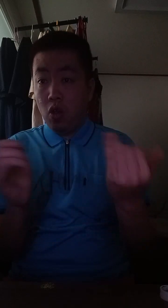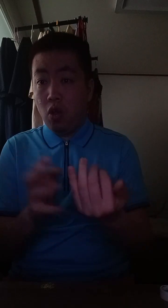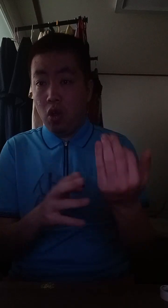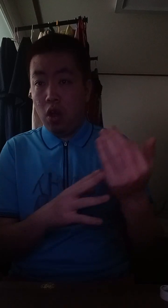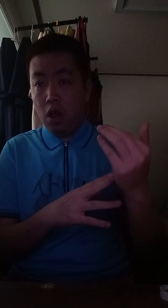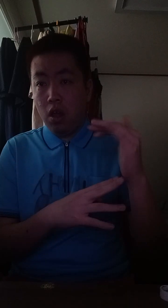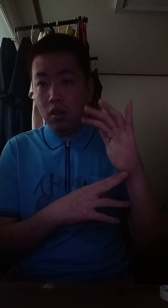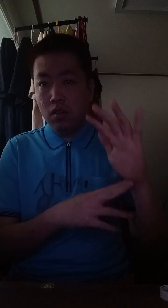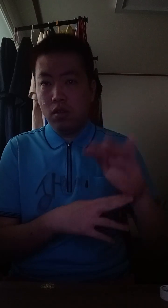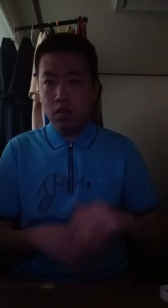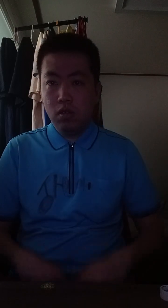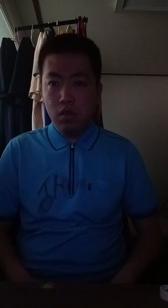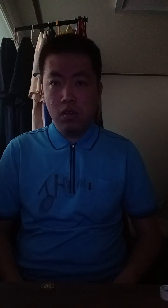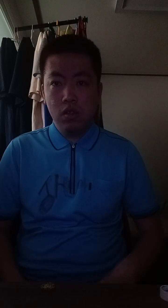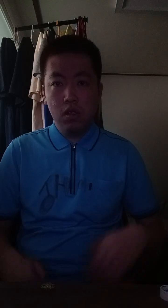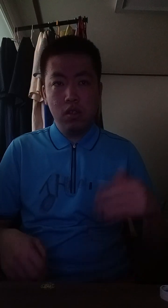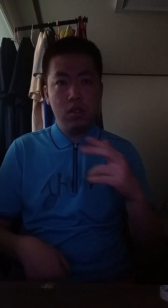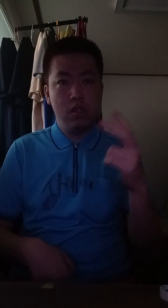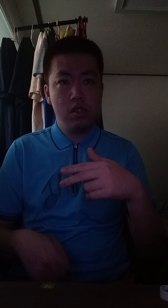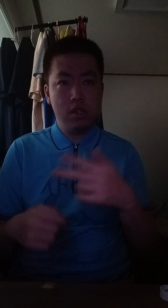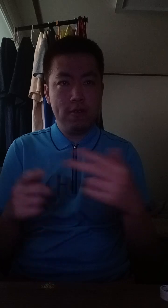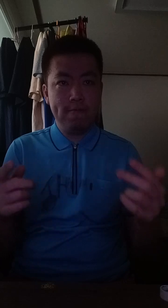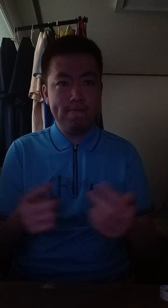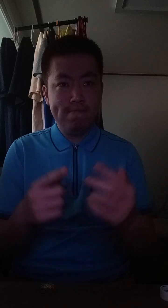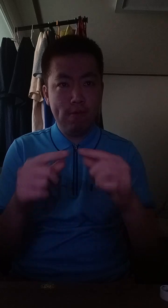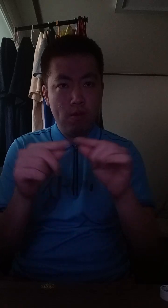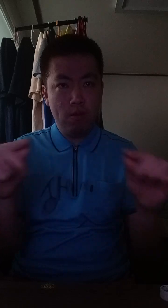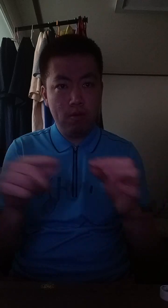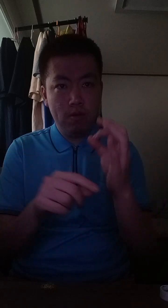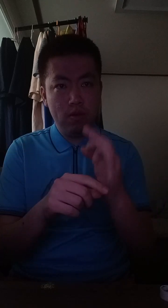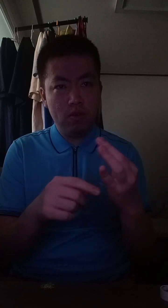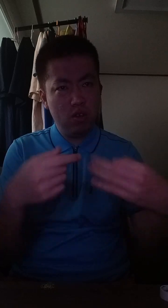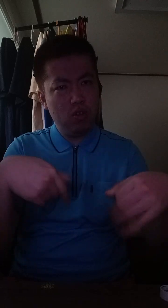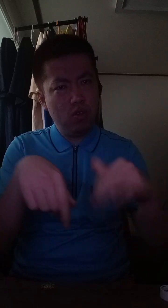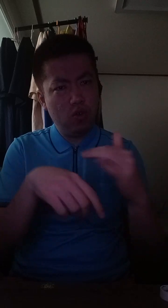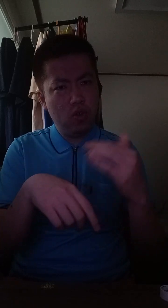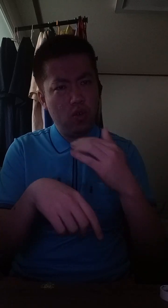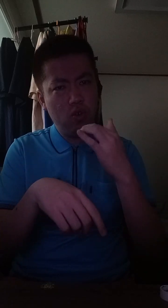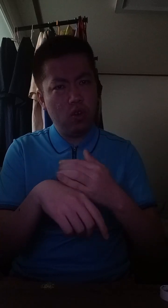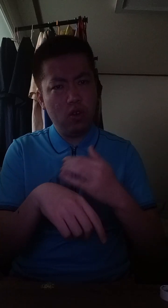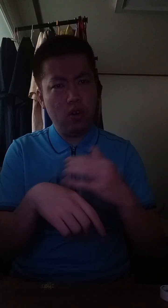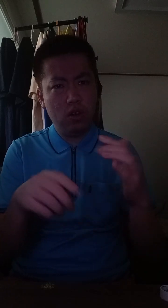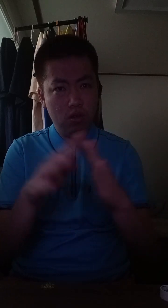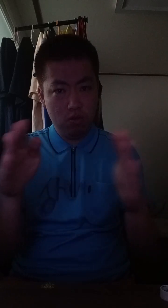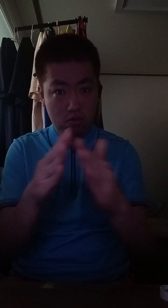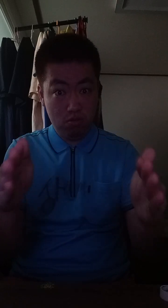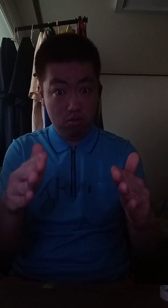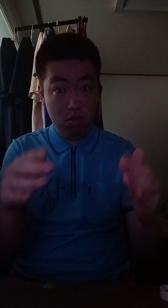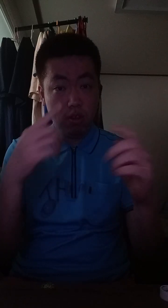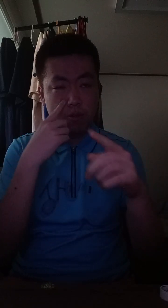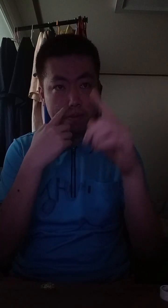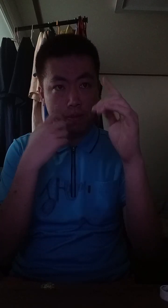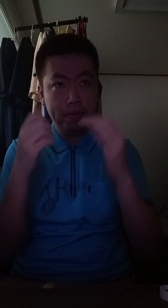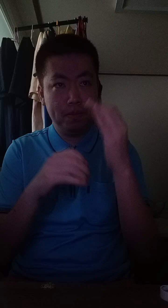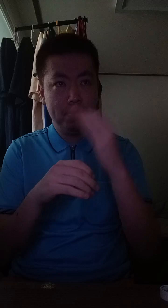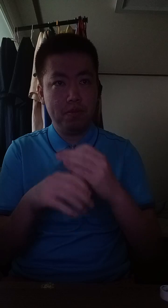됐습니다. 대부분 승강장이 곡선으로 휘어져 전동차와의 간격이 넓어진 역에서 일어났습니다.